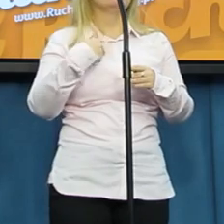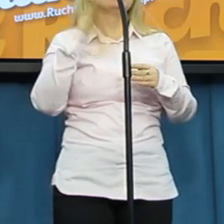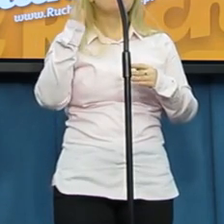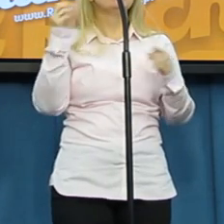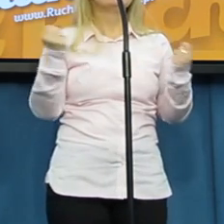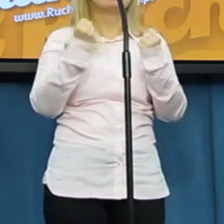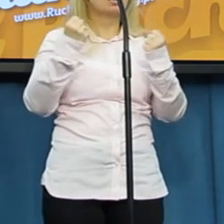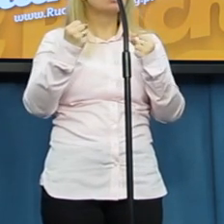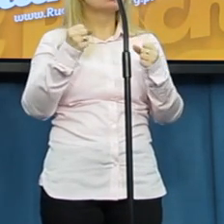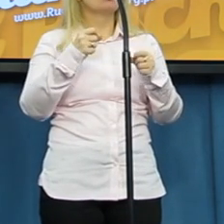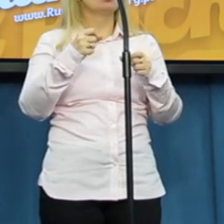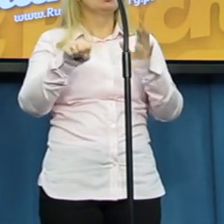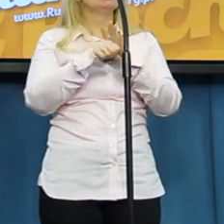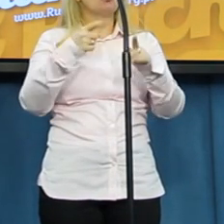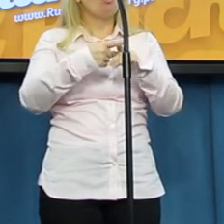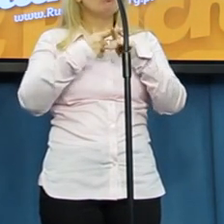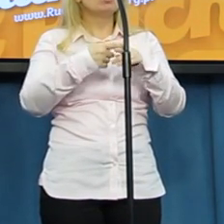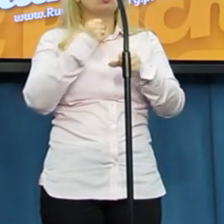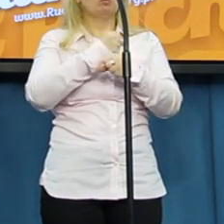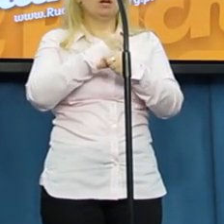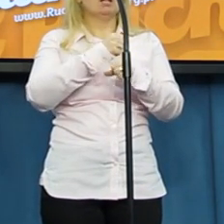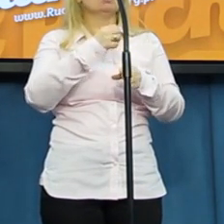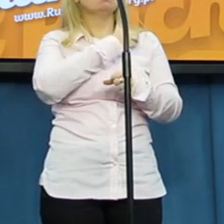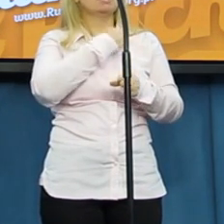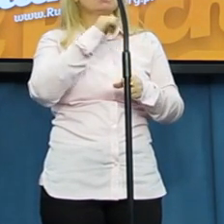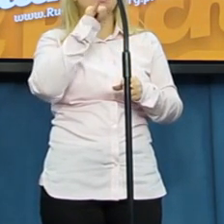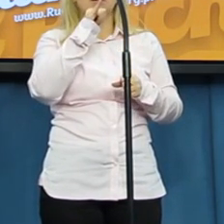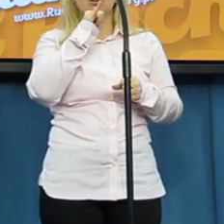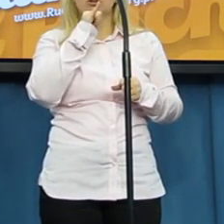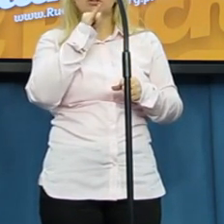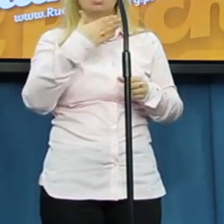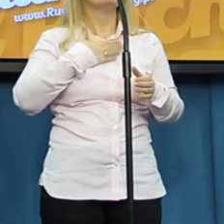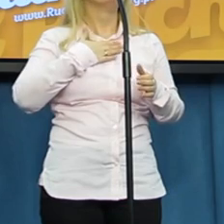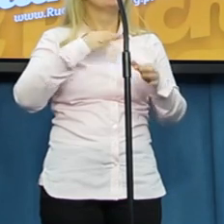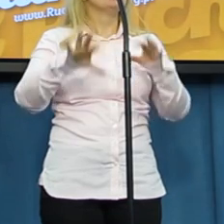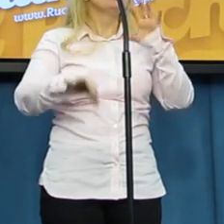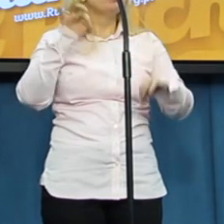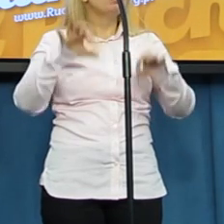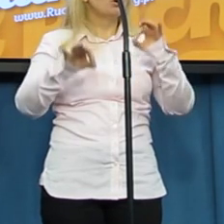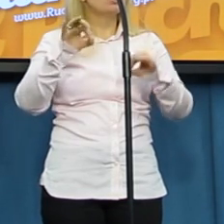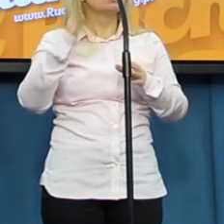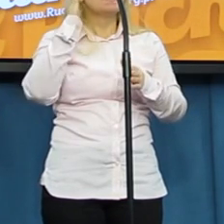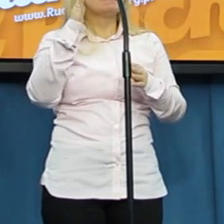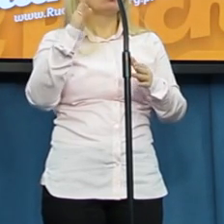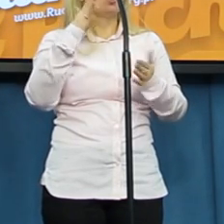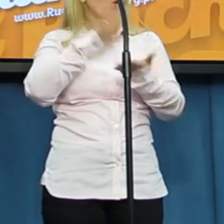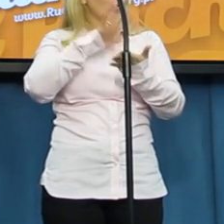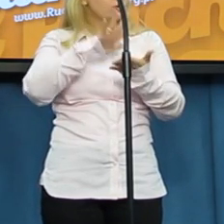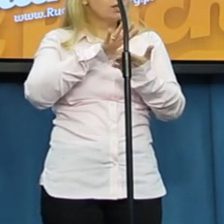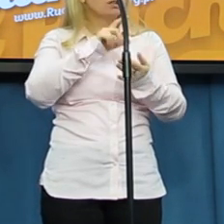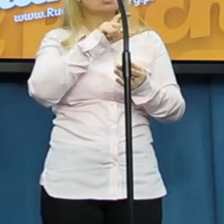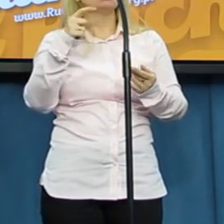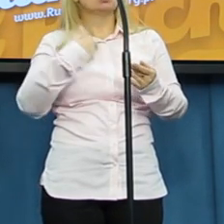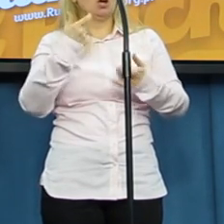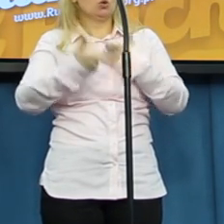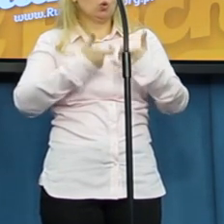ruchu Palikota i europejskich socjalistów. Moi wyborcy w pewnym momencie będą oceniać, czy ja zrobiłem coś,